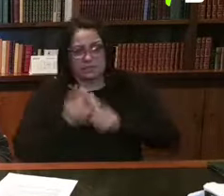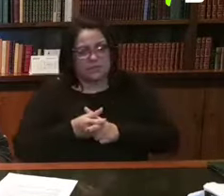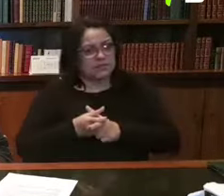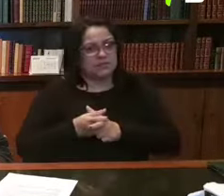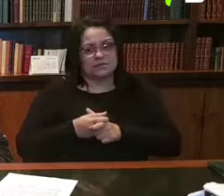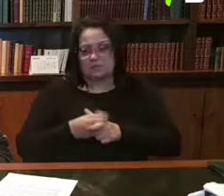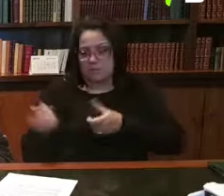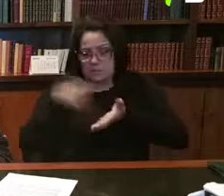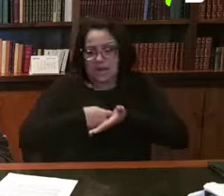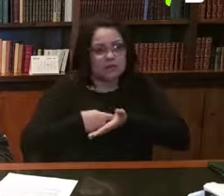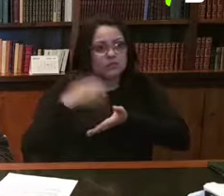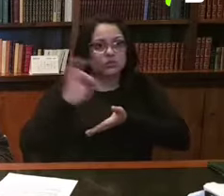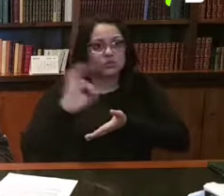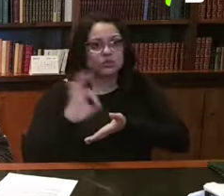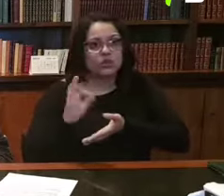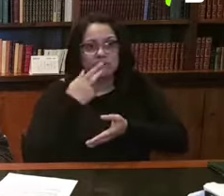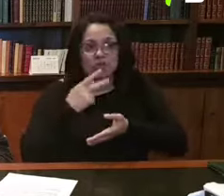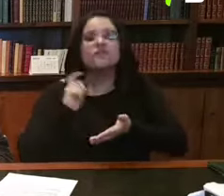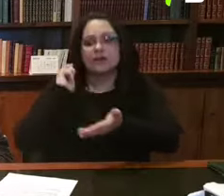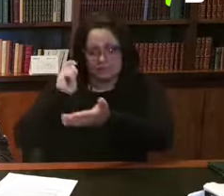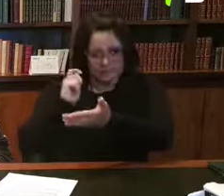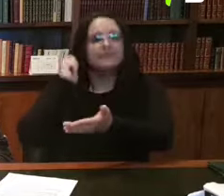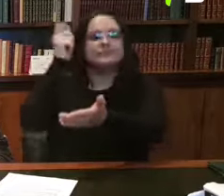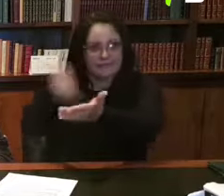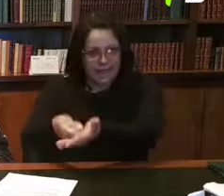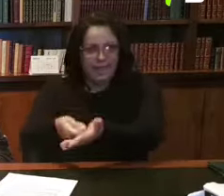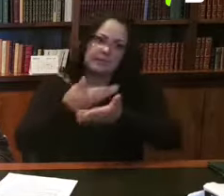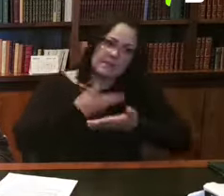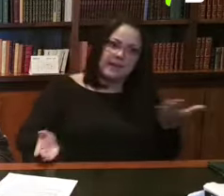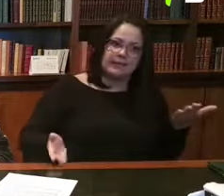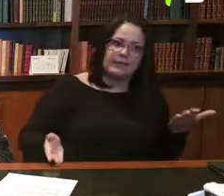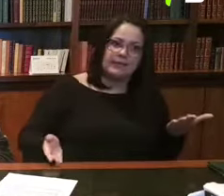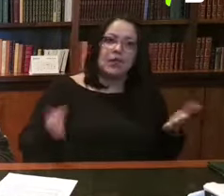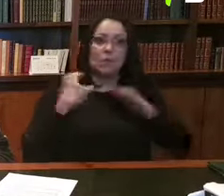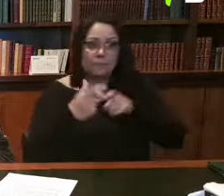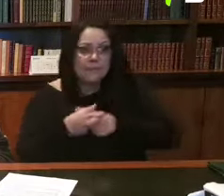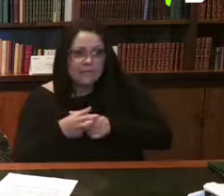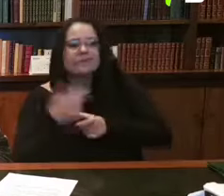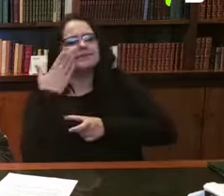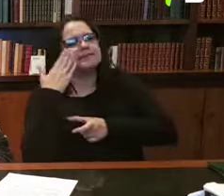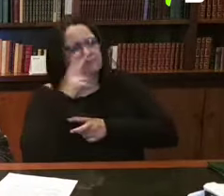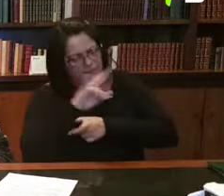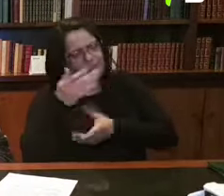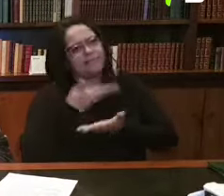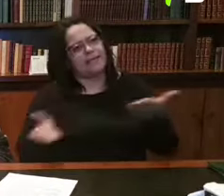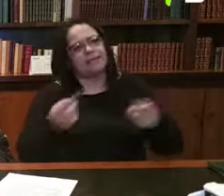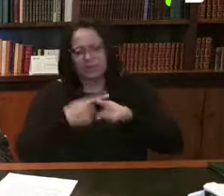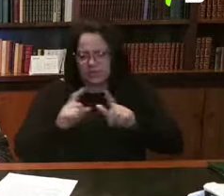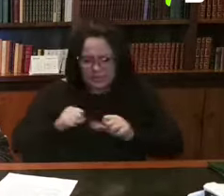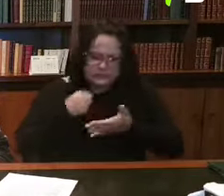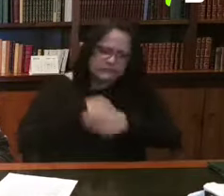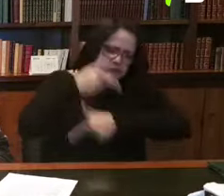nós vamos ganhar dinheiro eu não disse que não ia mudar o dinheiro eu disse não vamos dar e vamos perder com pequenininho você sabe que vai perder